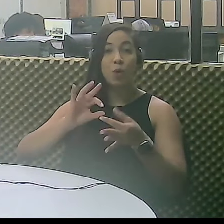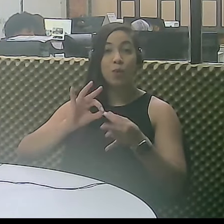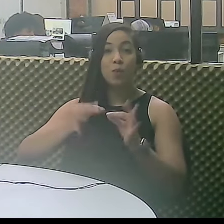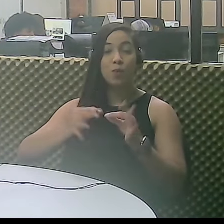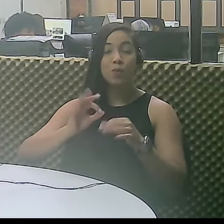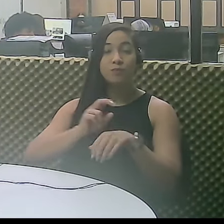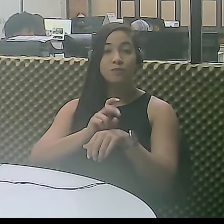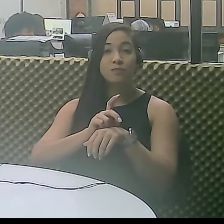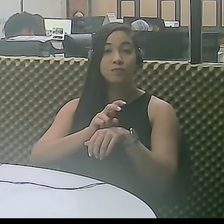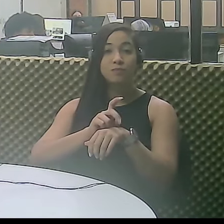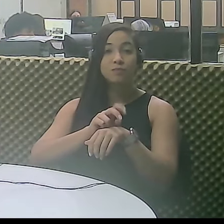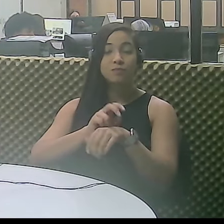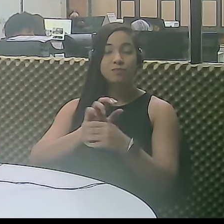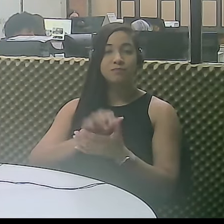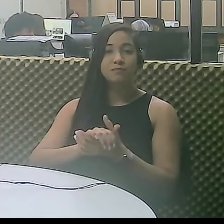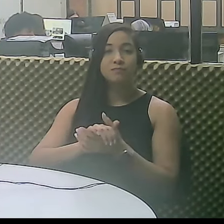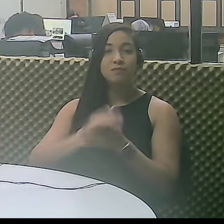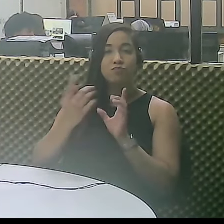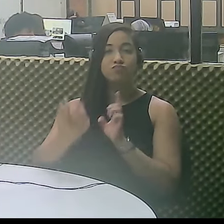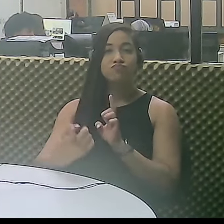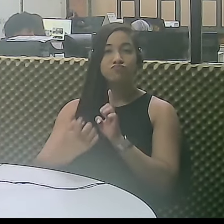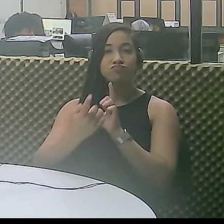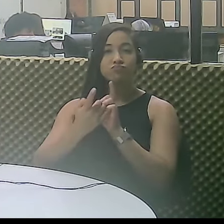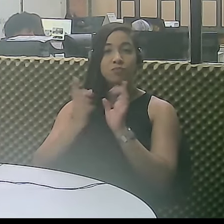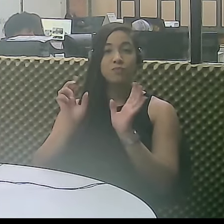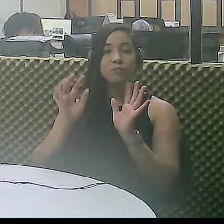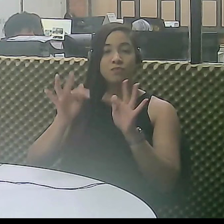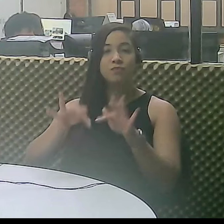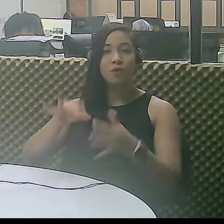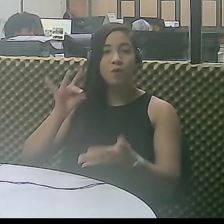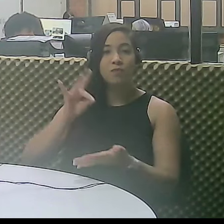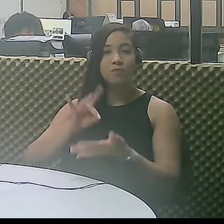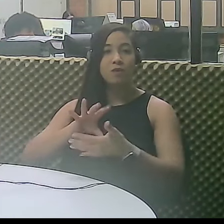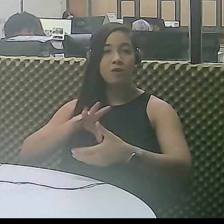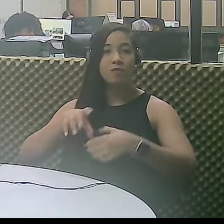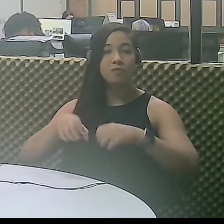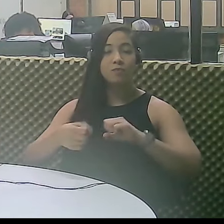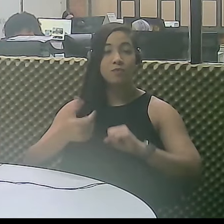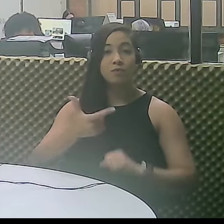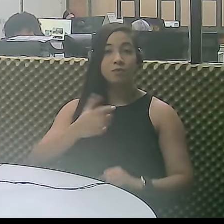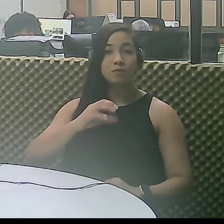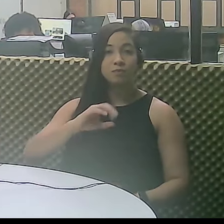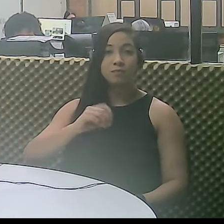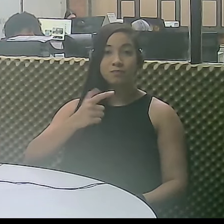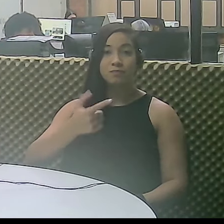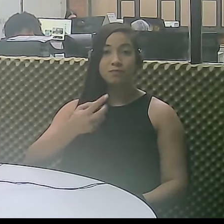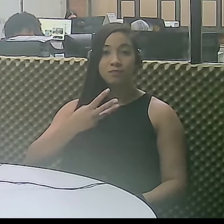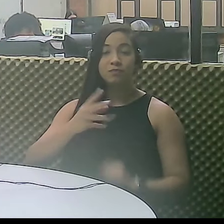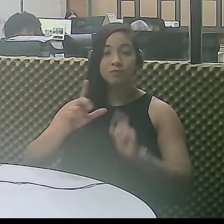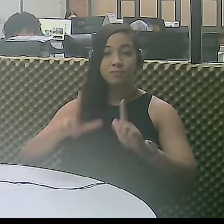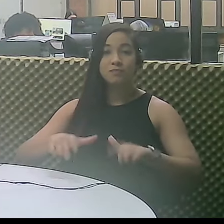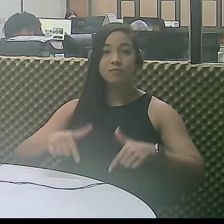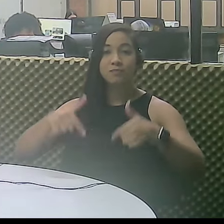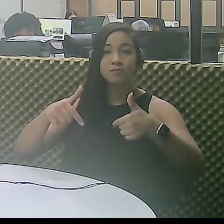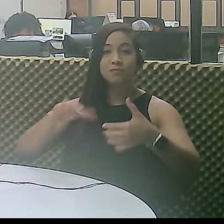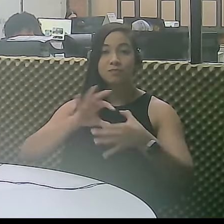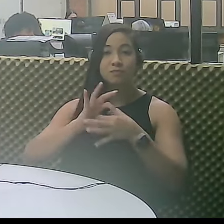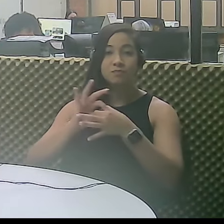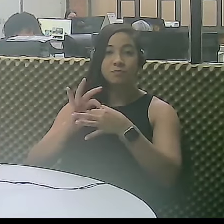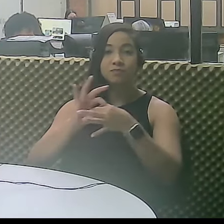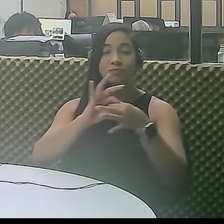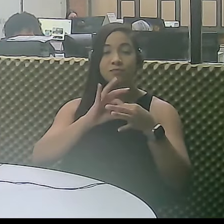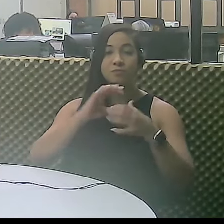Oficinas de Robótica. O encontro marcou o encerramento oficial da edição 2023 da ação realizada em parceria